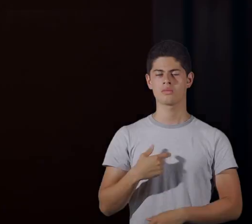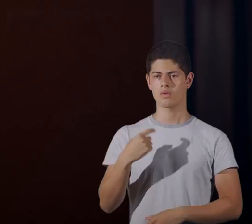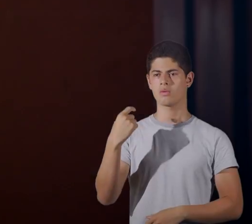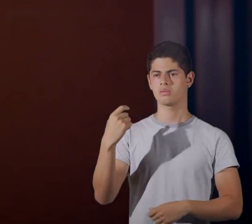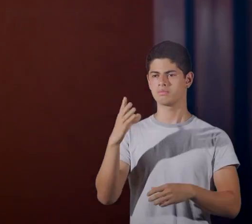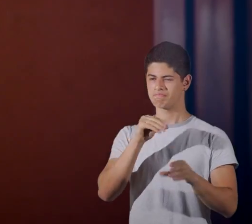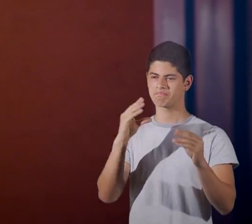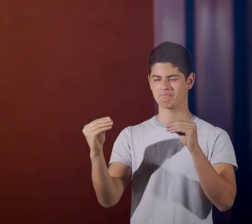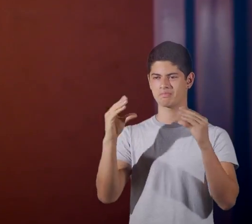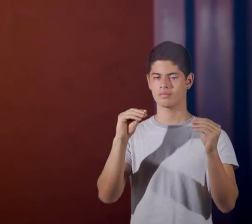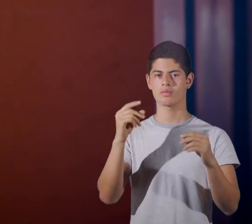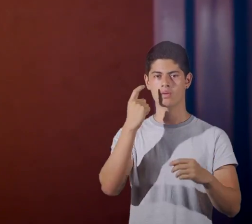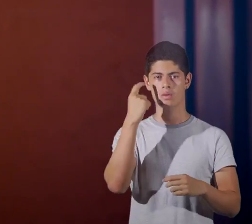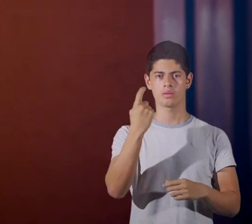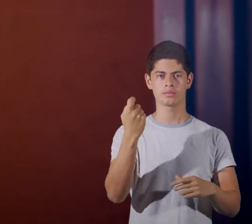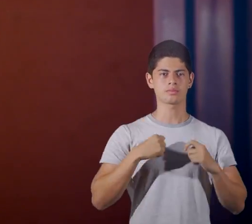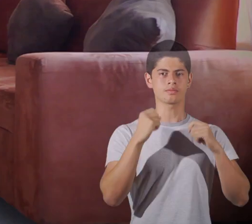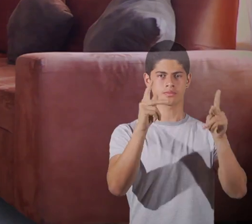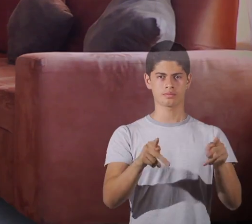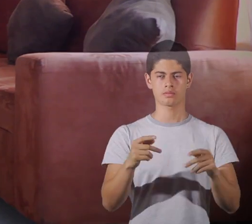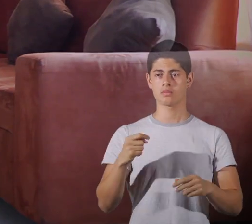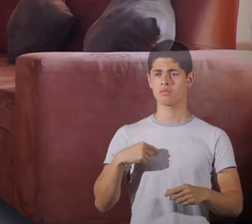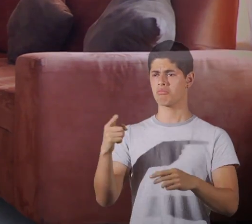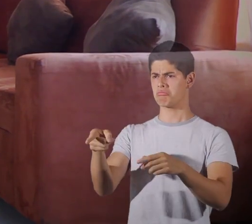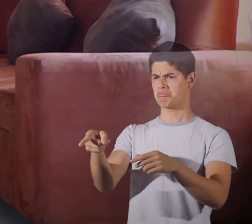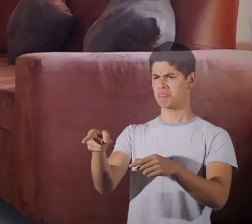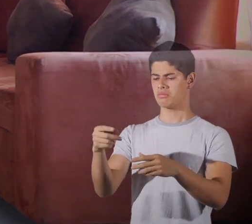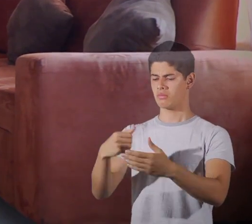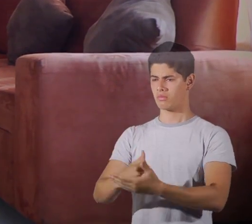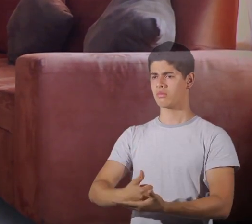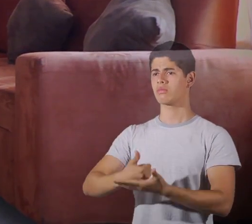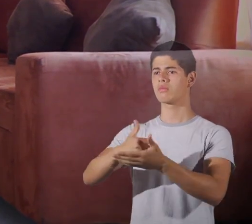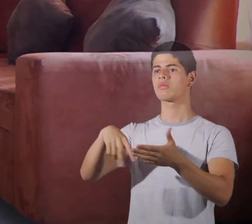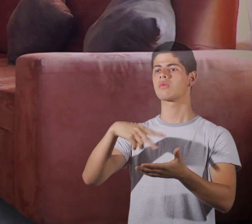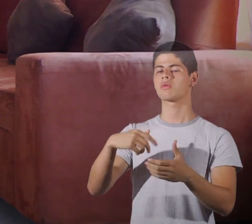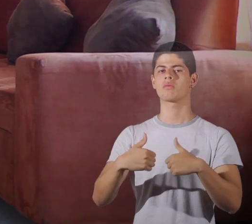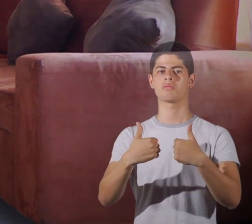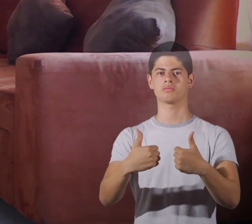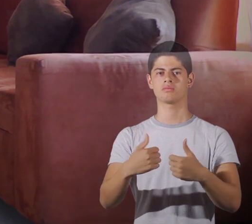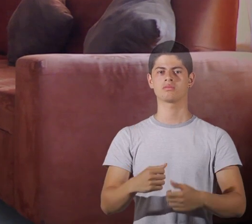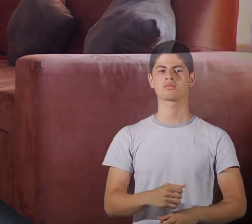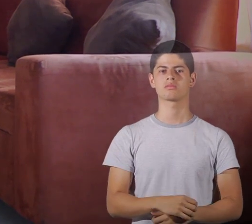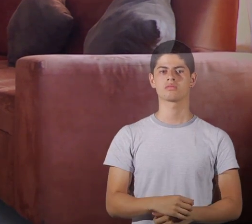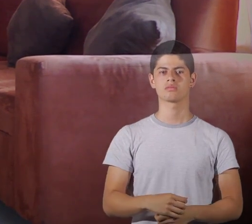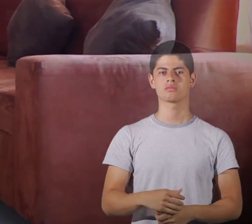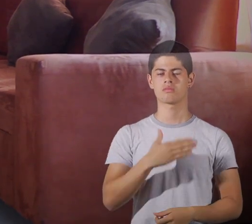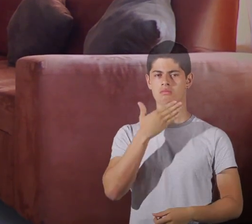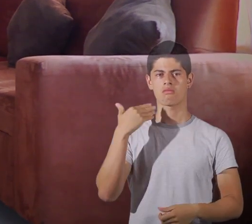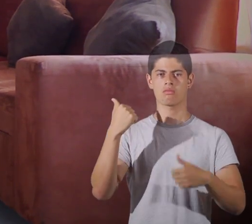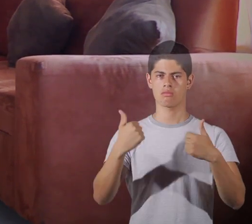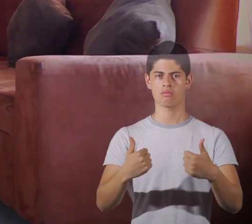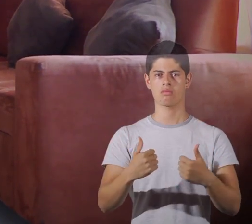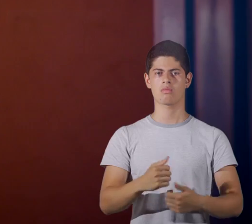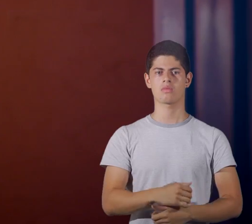¿cierto? Tuve la oportunidad de hablar, digamos, con gente que iba a buscarlo y lo que me dijeron era que él bailaba tan bien que, digamos, era uno de los